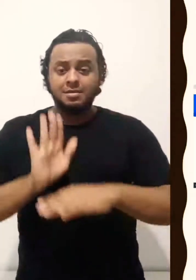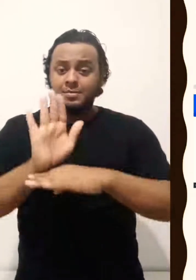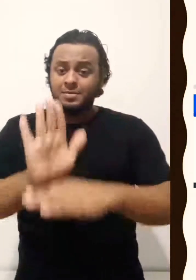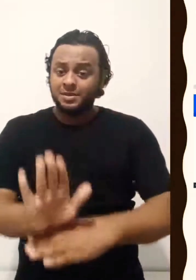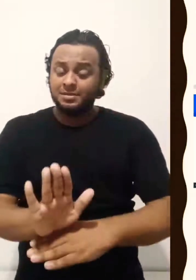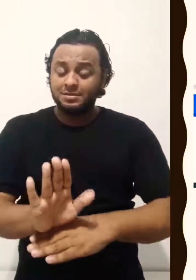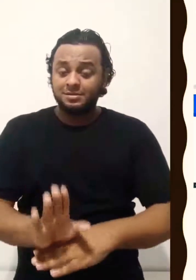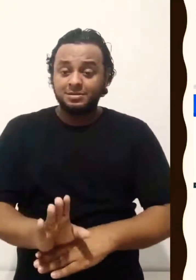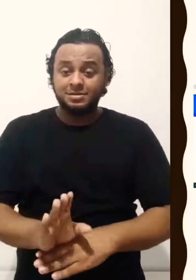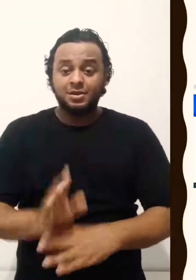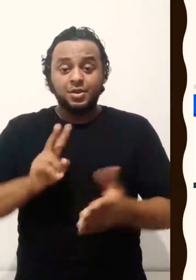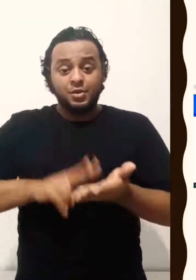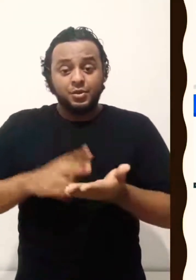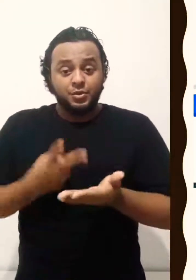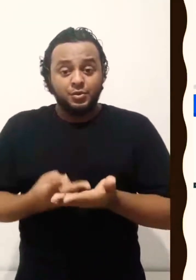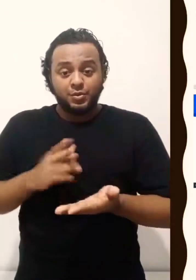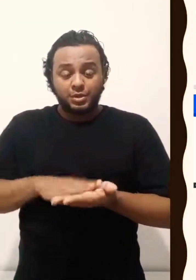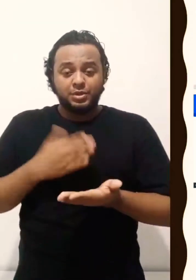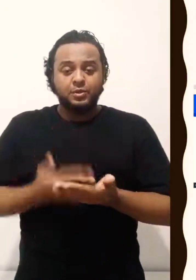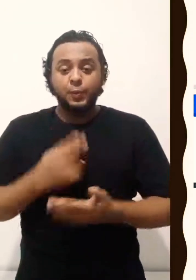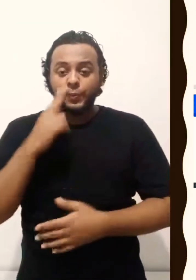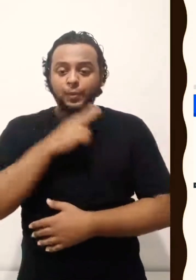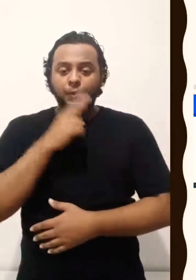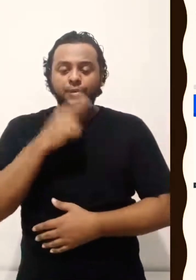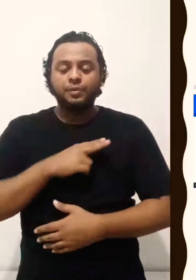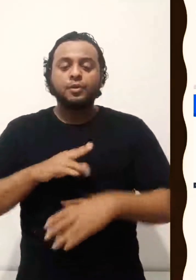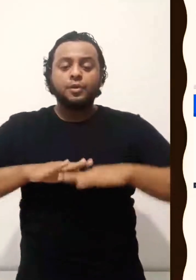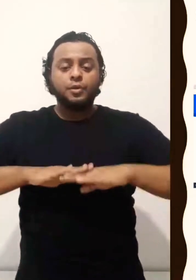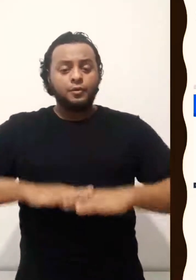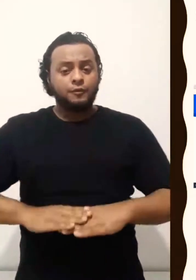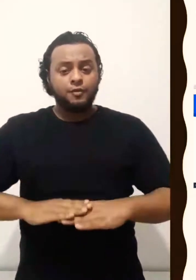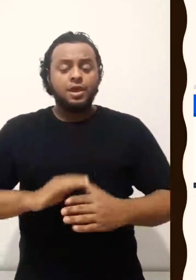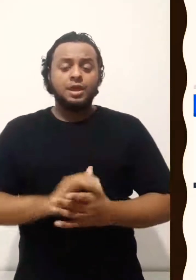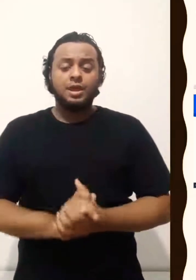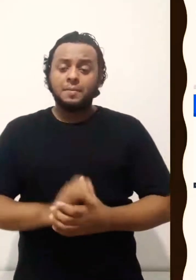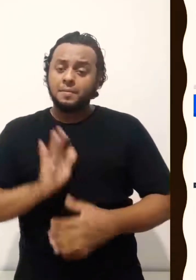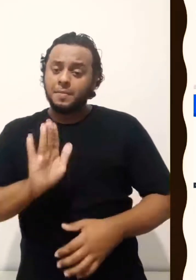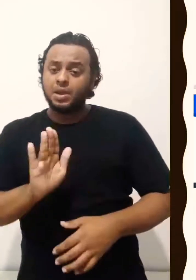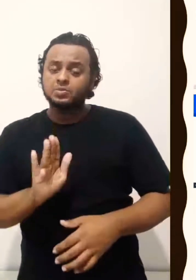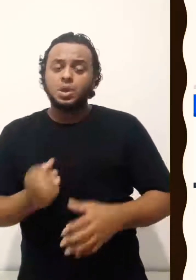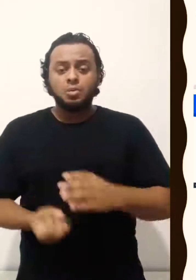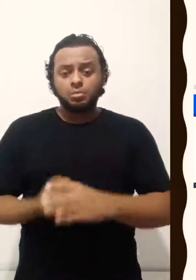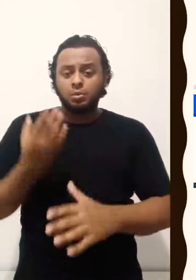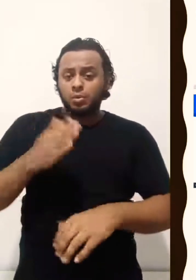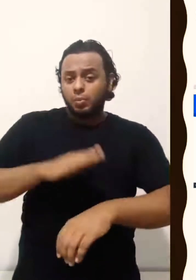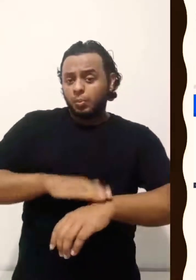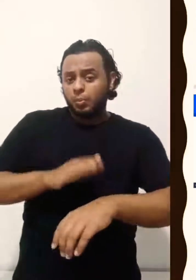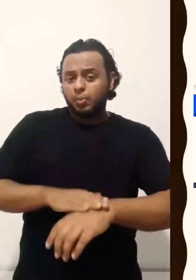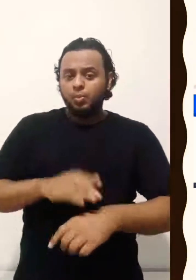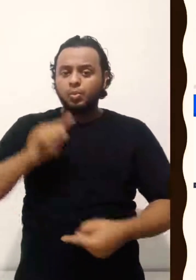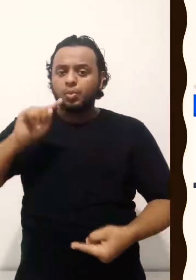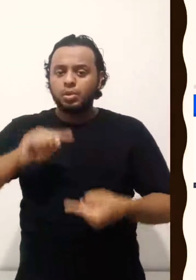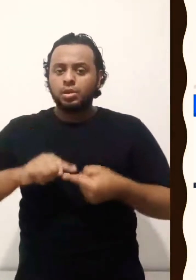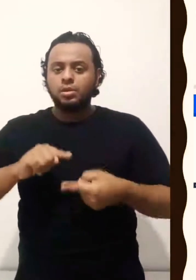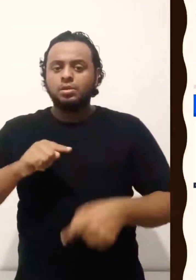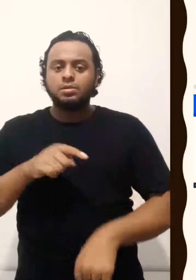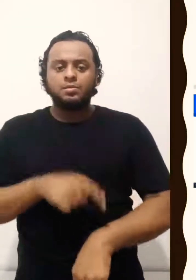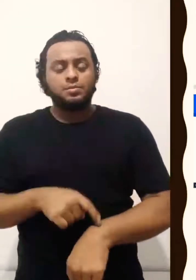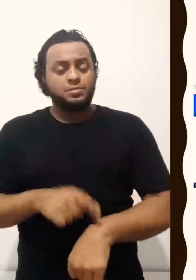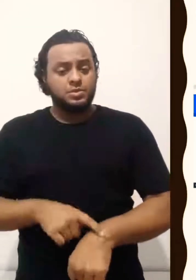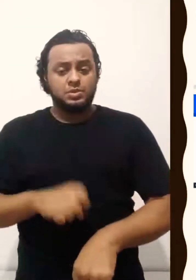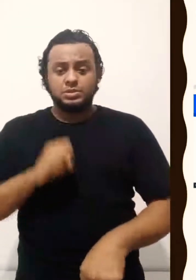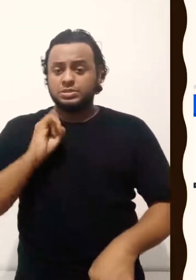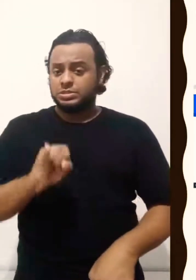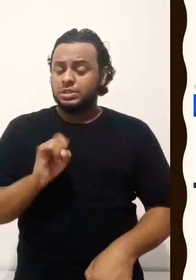para te atender. O intérprete de plantão ele fica à disposição, mas para demandas pontuais, ali